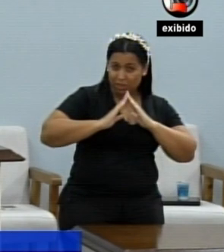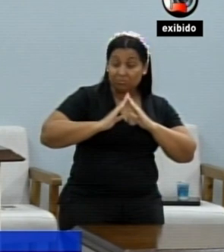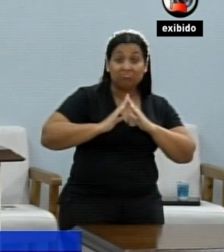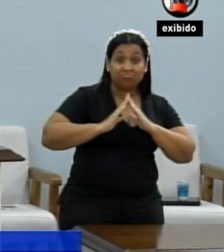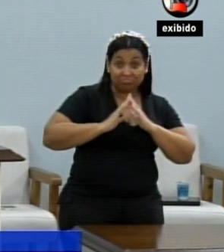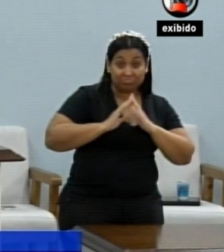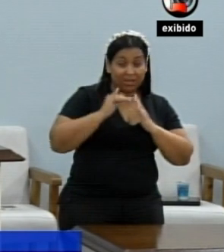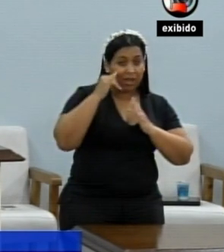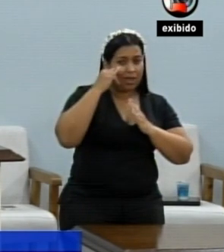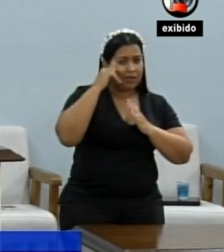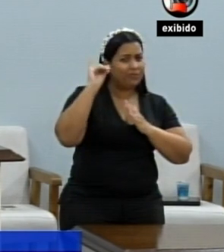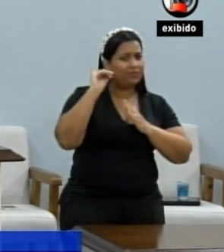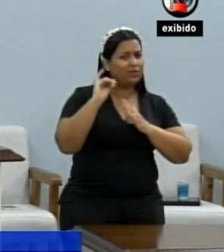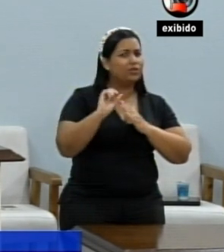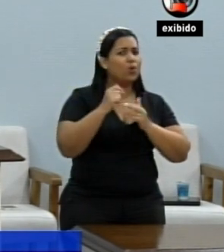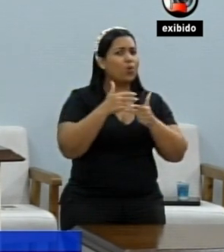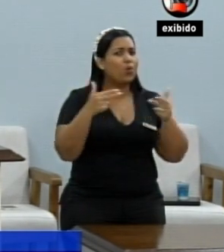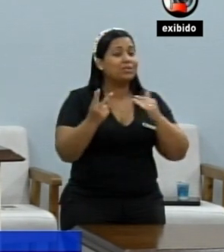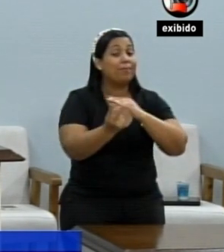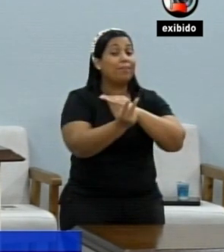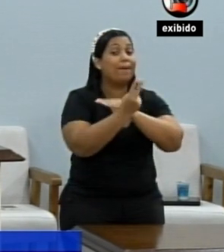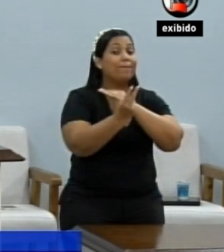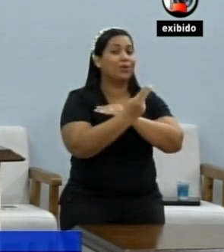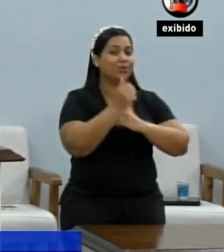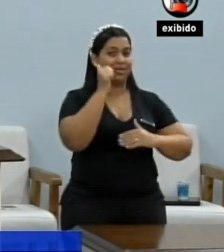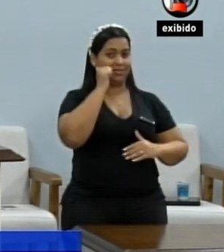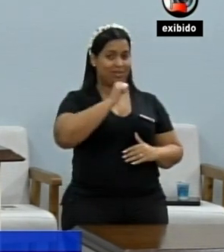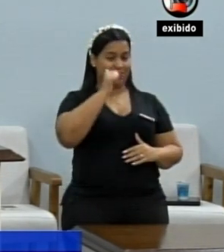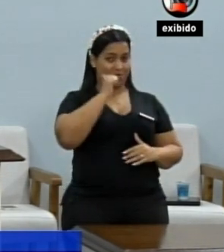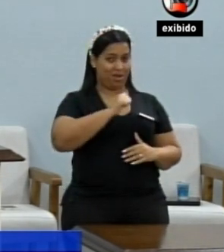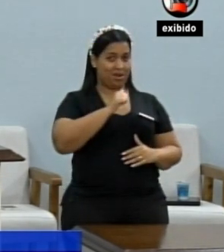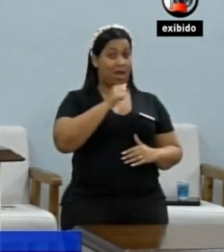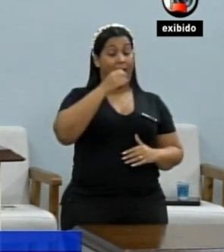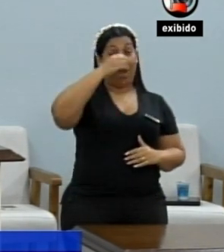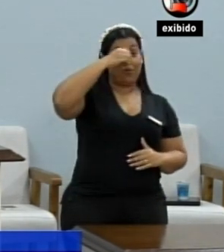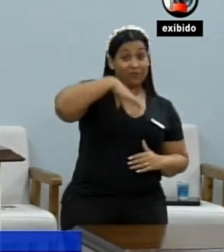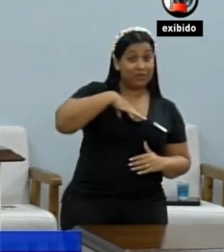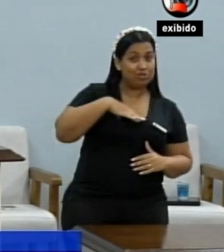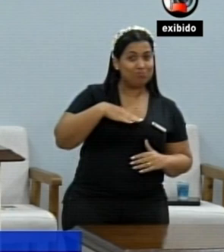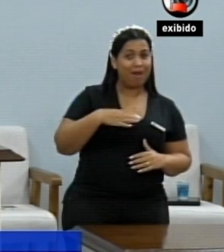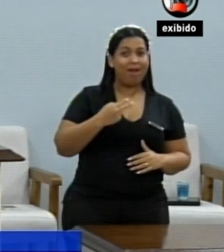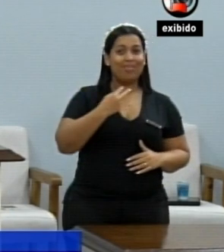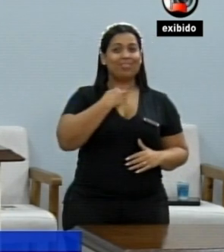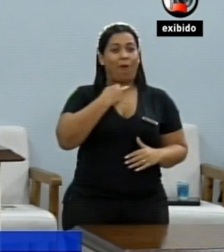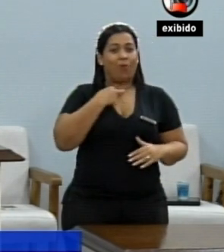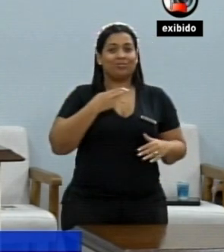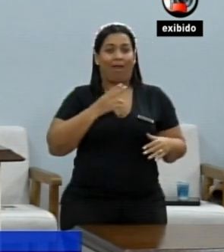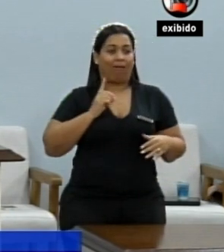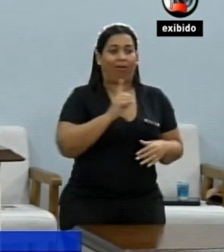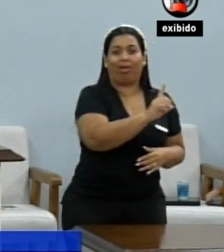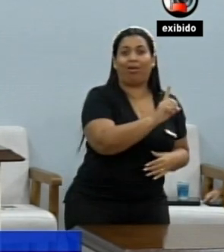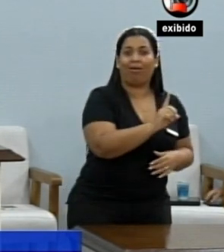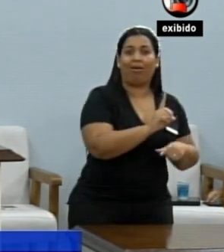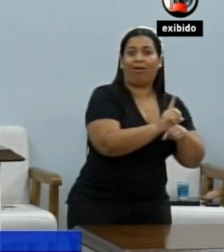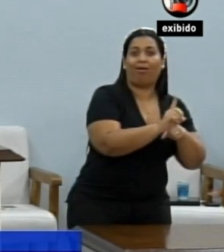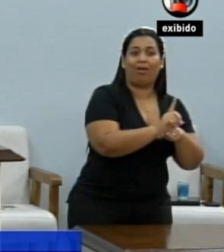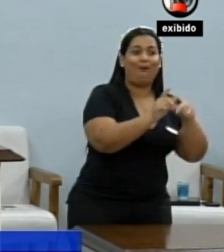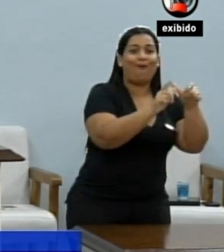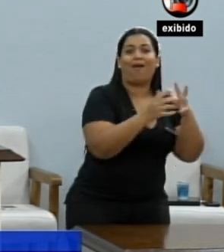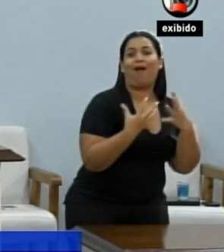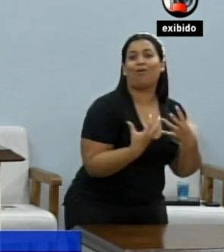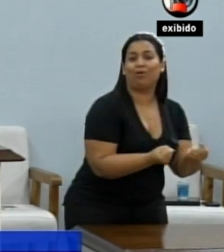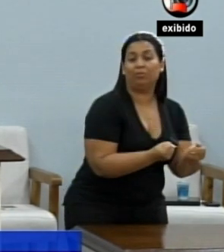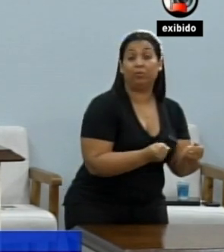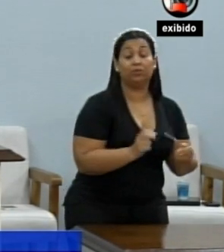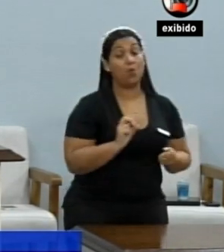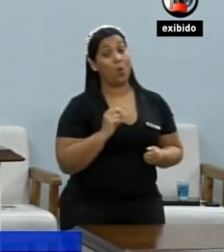que se crie ferramentas à proteção da mulher e que essa vítima não consiga acessar o que temos de atendimento e acolhimento.